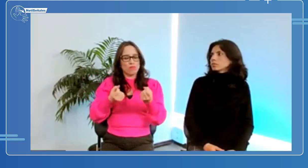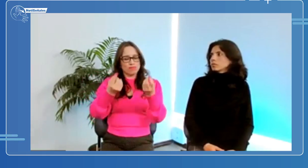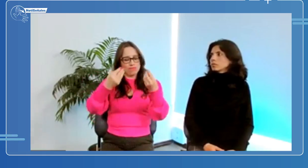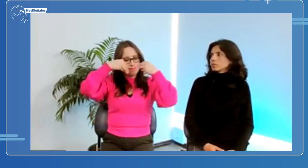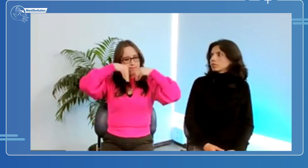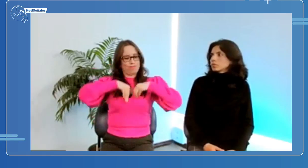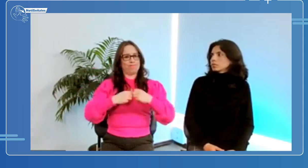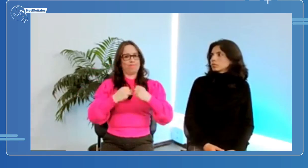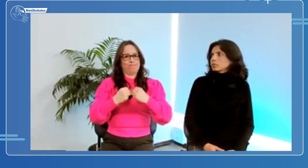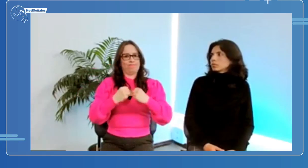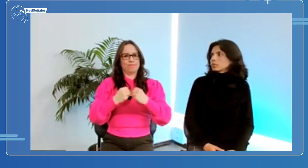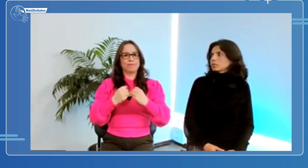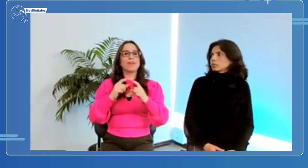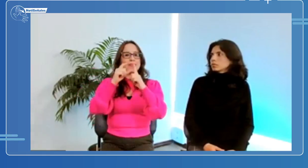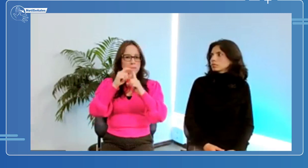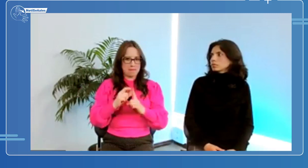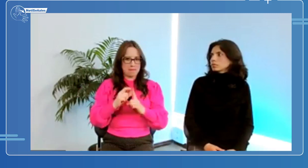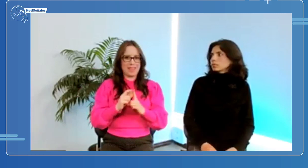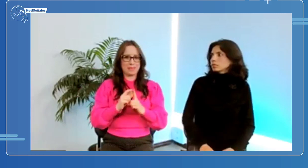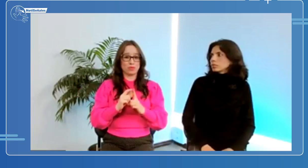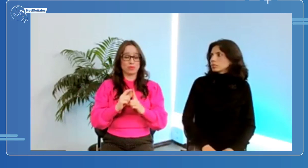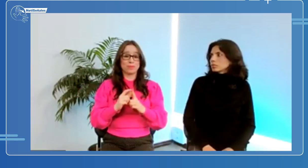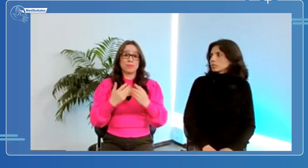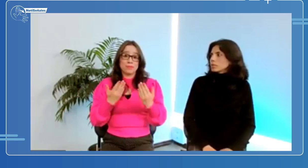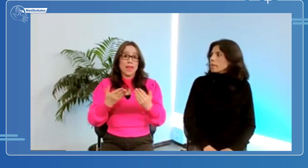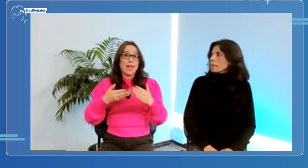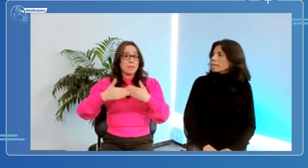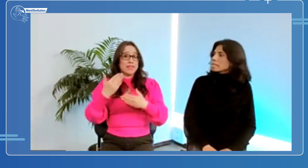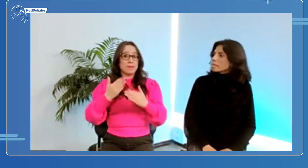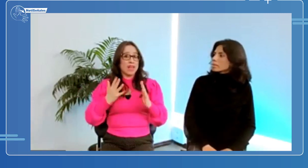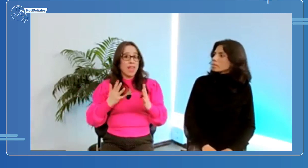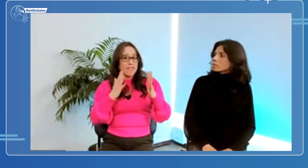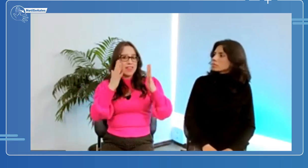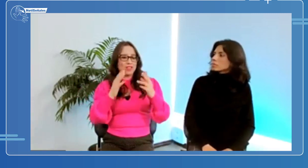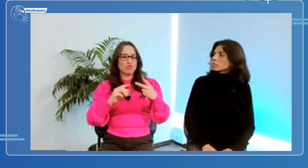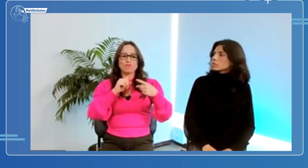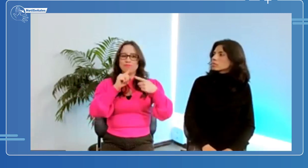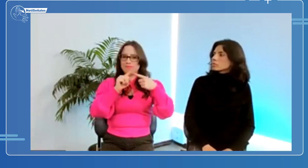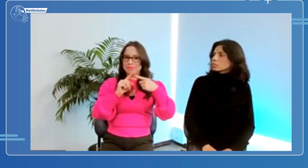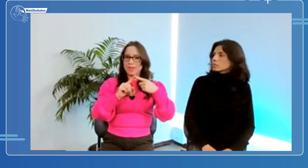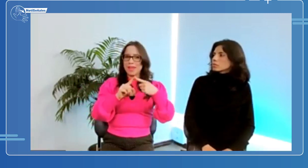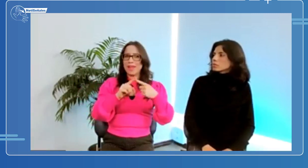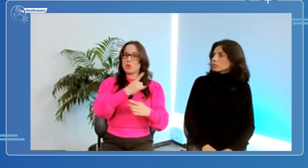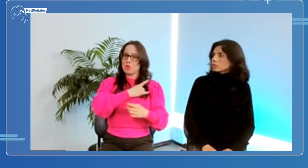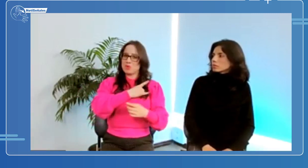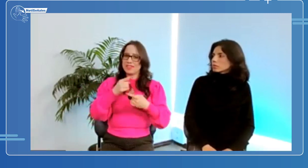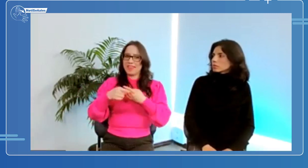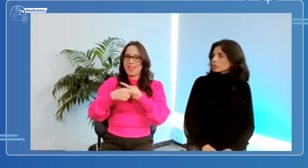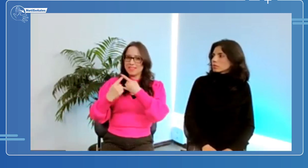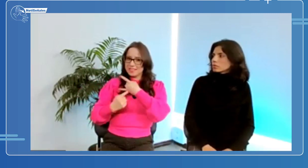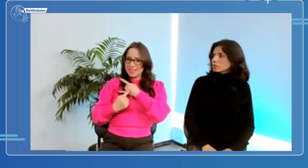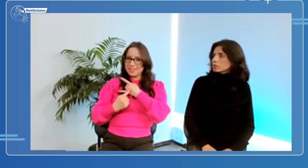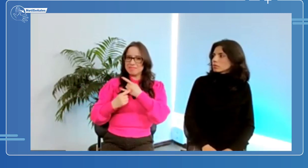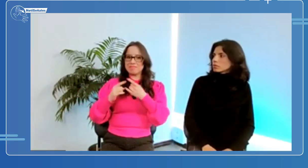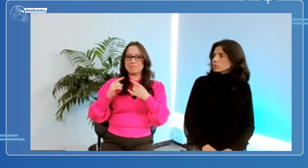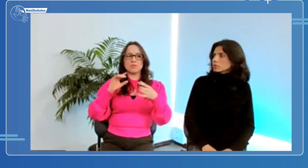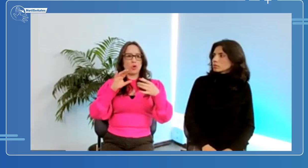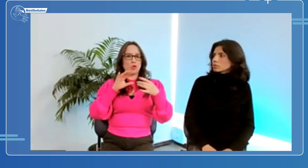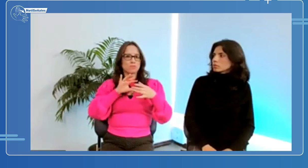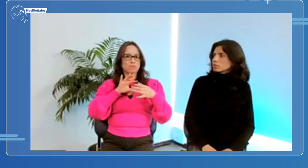los intérpretes, estudiantes, que los pudieran apropiar estos términos. Entonces,